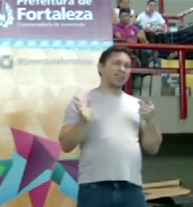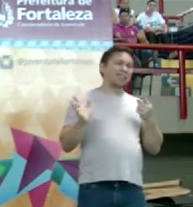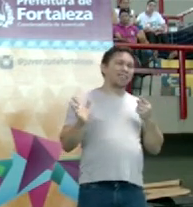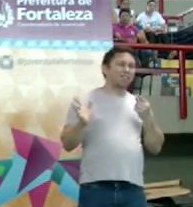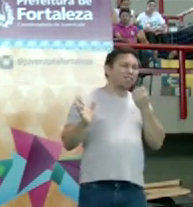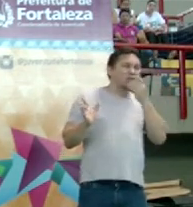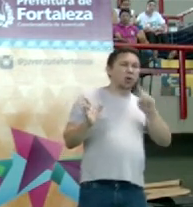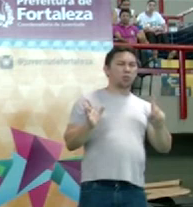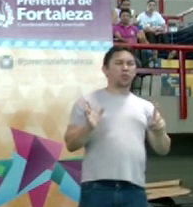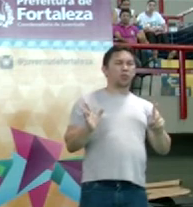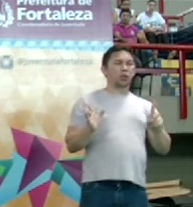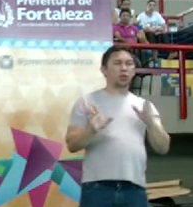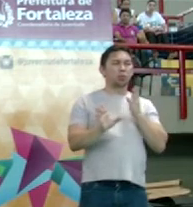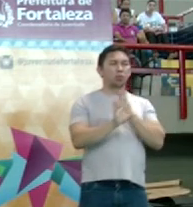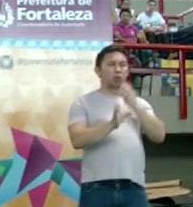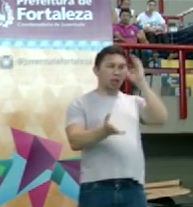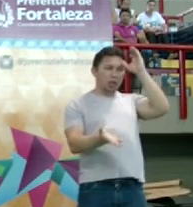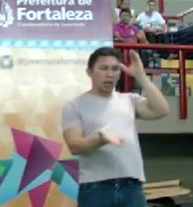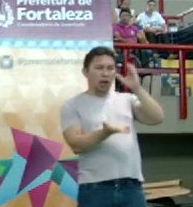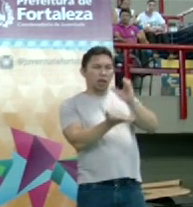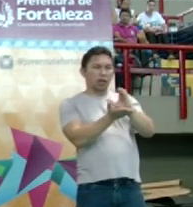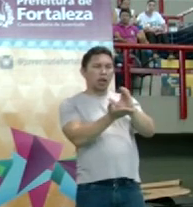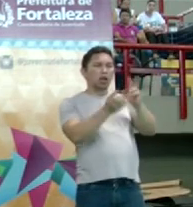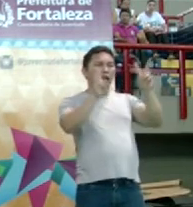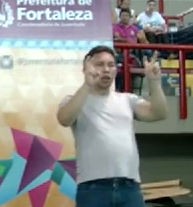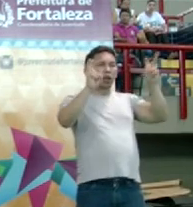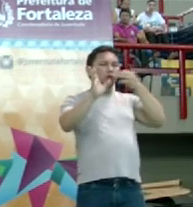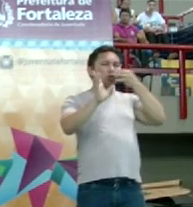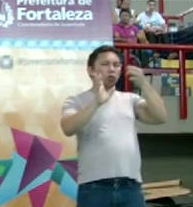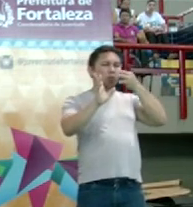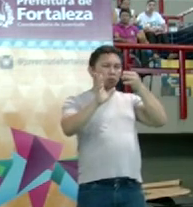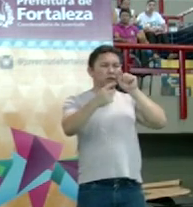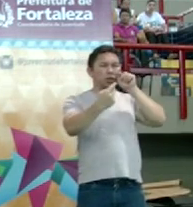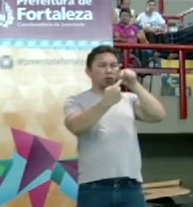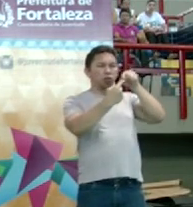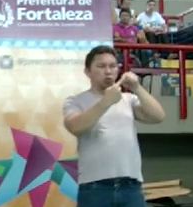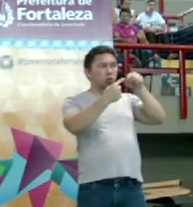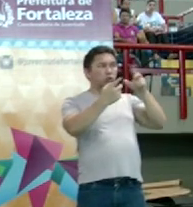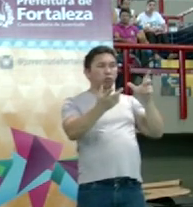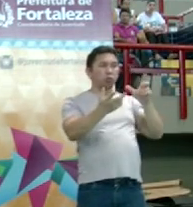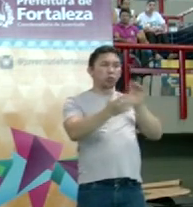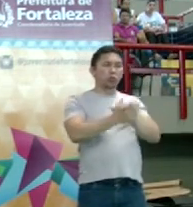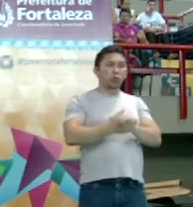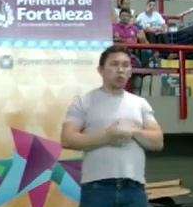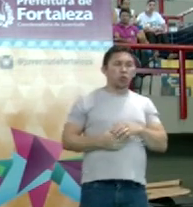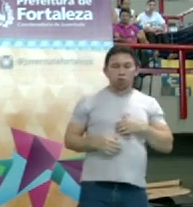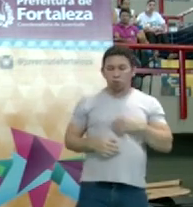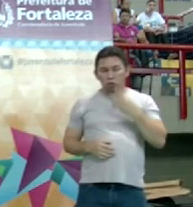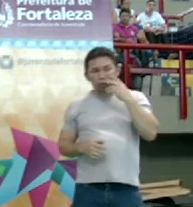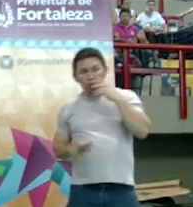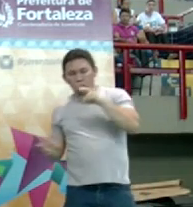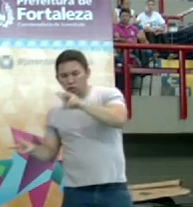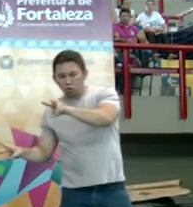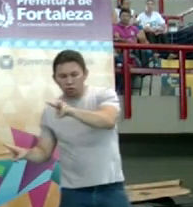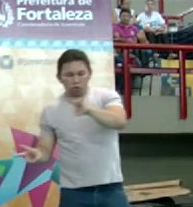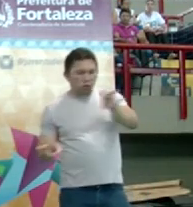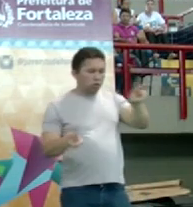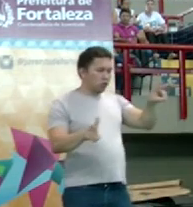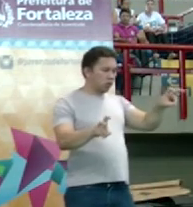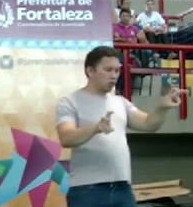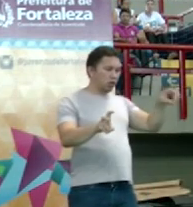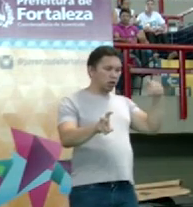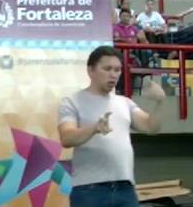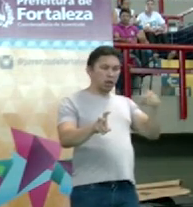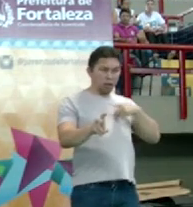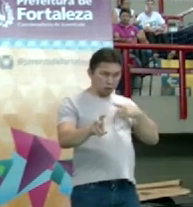a nossa opinião sobre o assunto. E quando você põe uma citação, a ideia